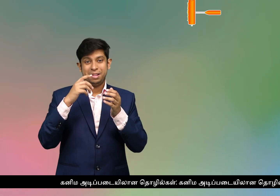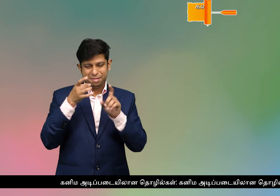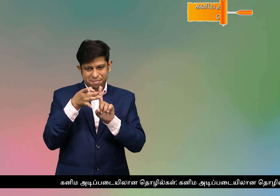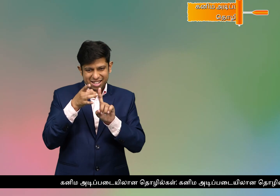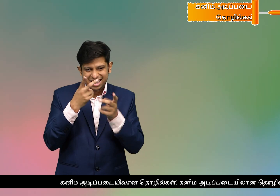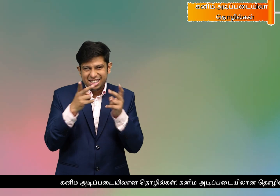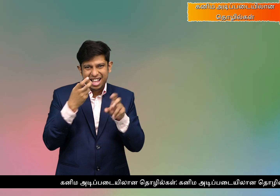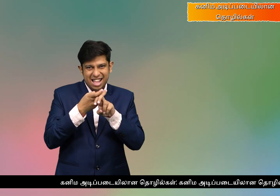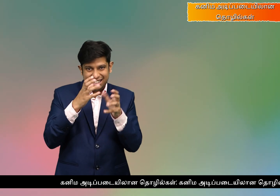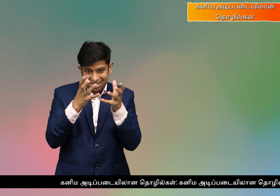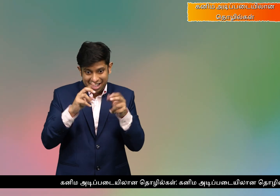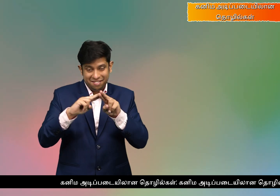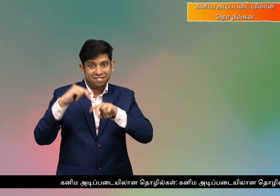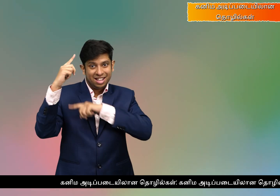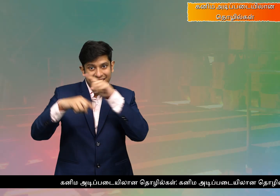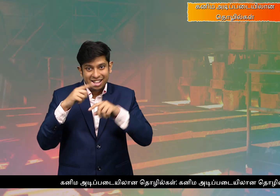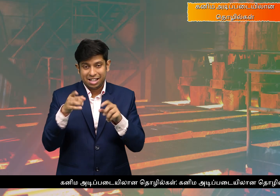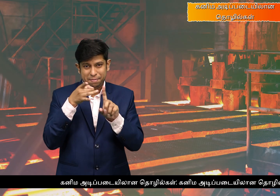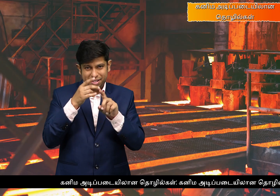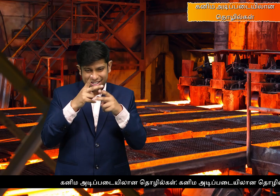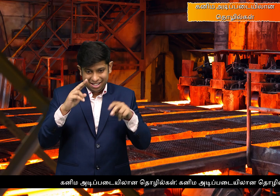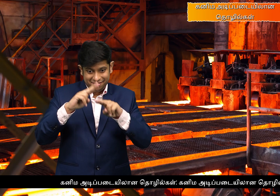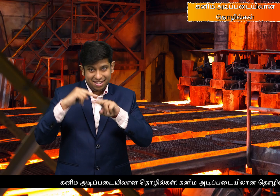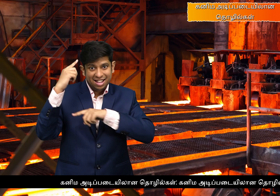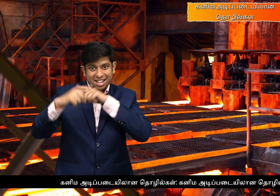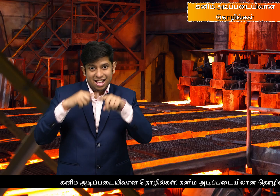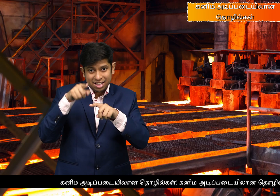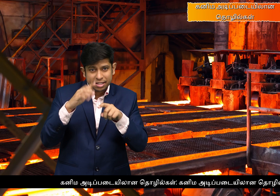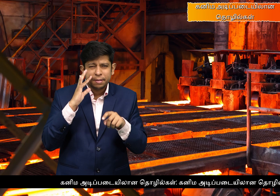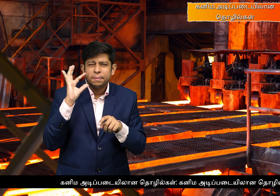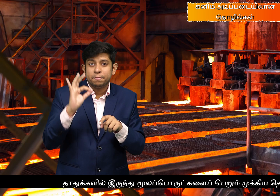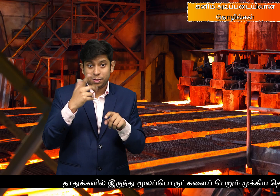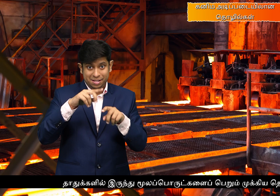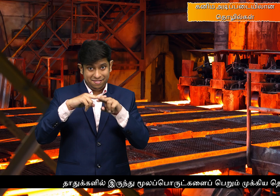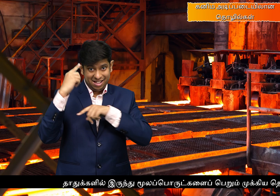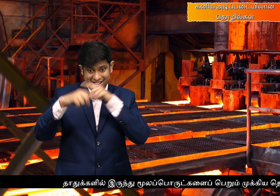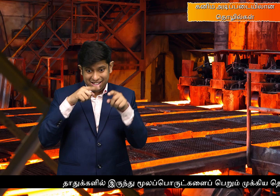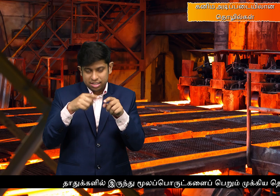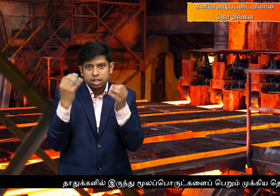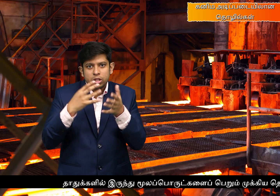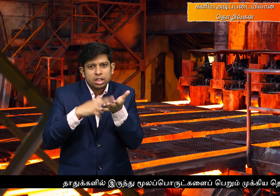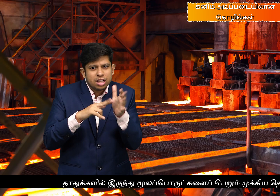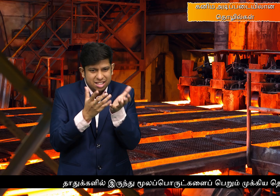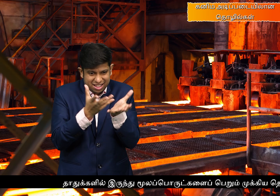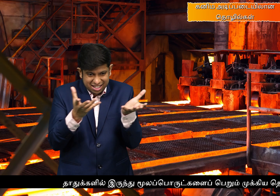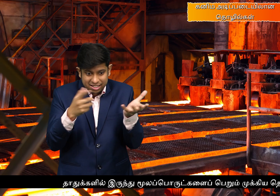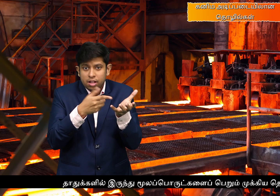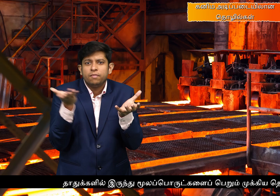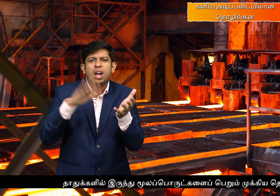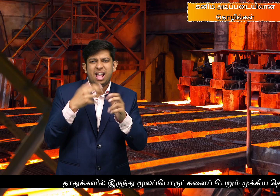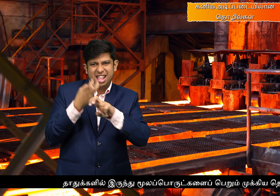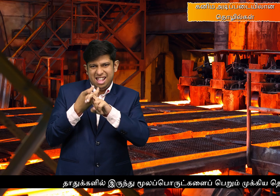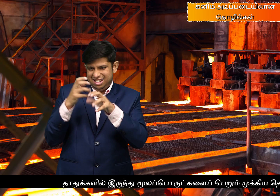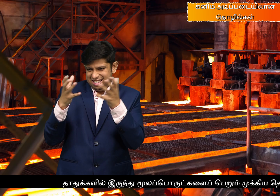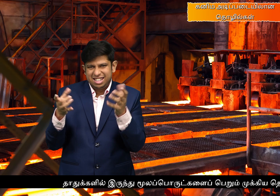கனிம அடிப்படையிலான தொழில்கள்: கனிம அடிப்படையிலான தொழில்கள் கனிம தாதுக்களில் இருந்து மூலப்பொருட்களை பெறும்